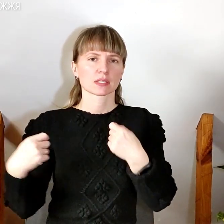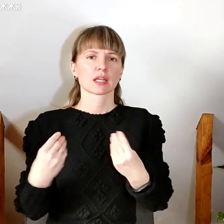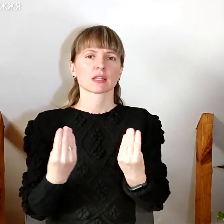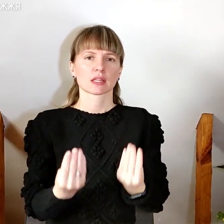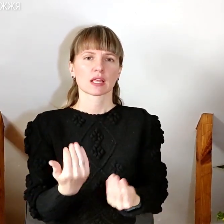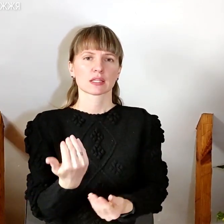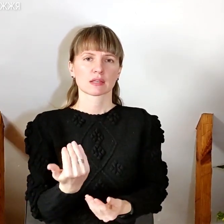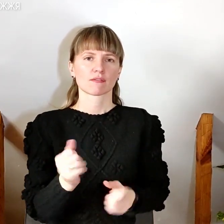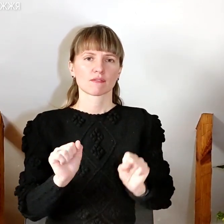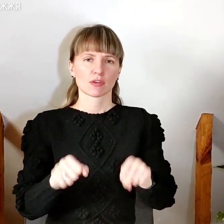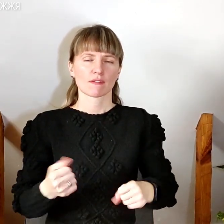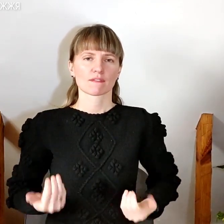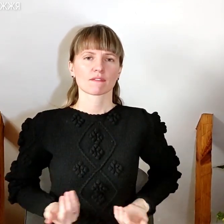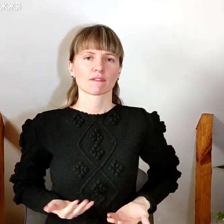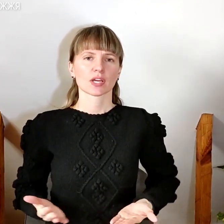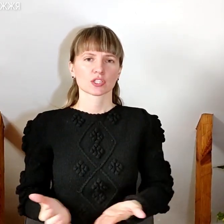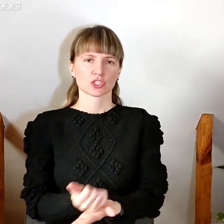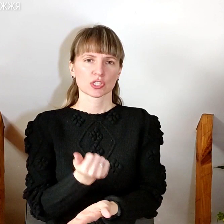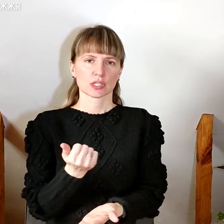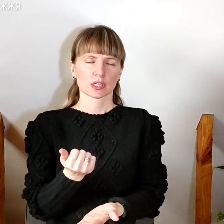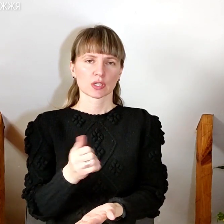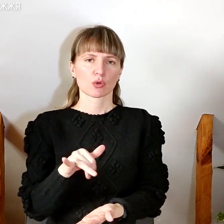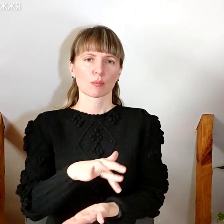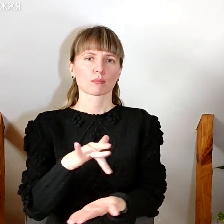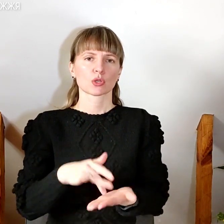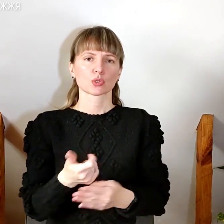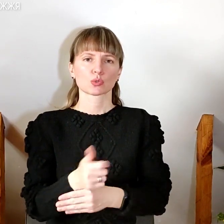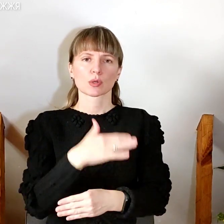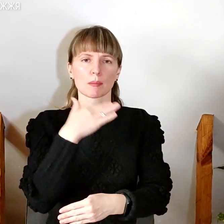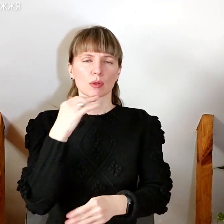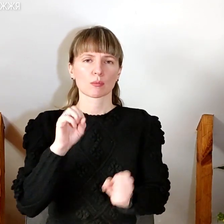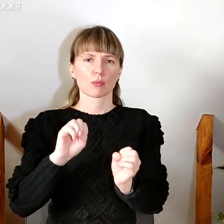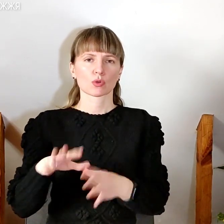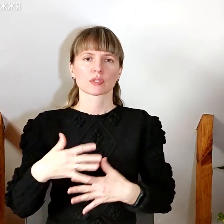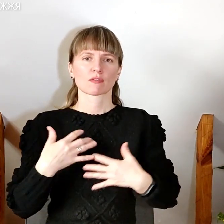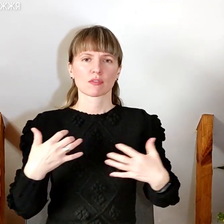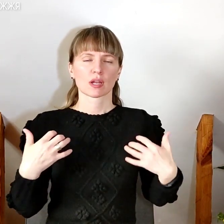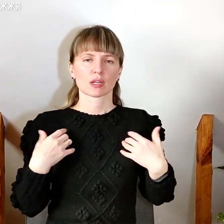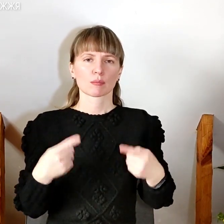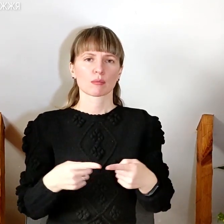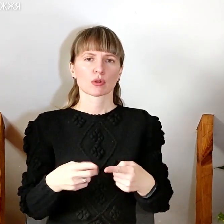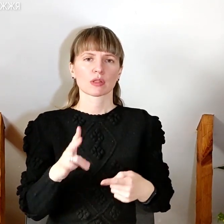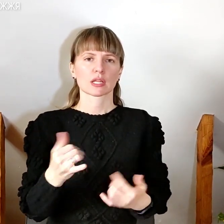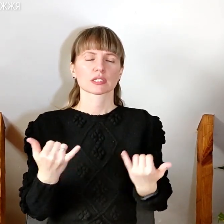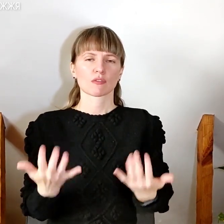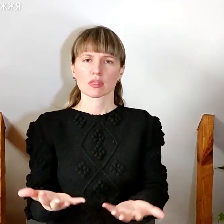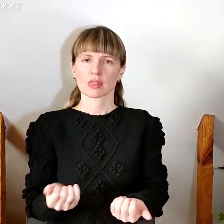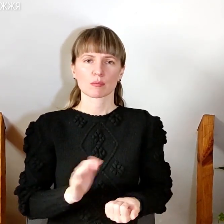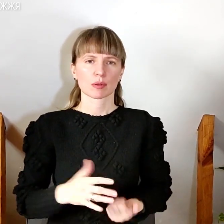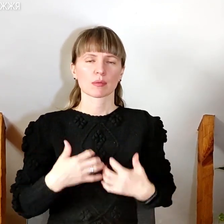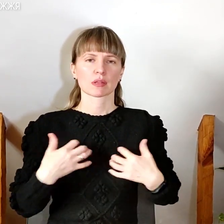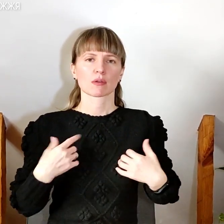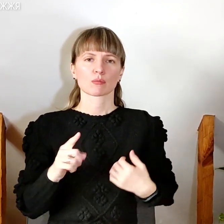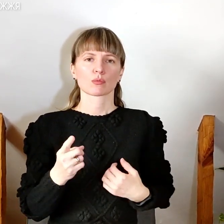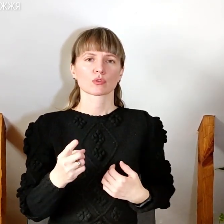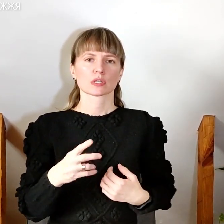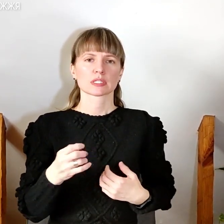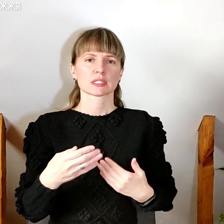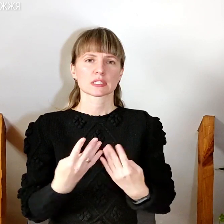їм шанс хоча б вижити. Бо в місті дуже багато покинуто тварин. Притулок на сьогодні не приймає тварин, адже за воротами стоять танки.